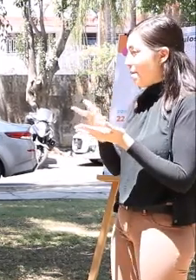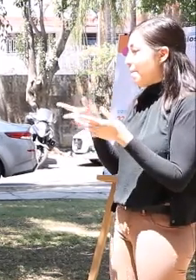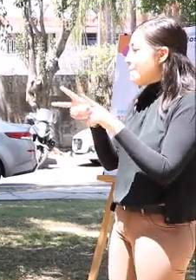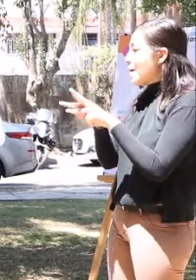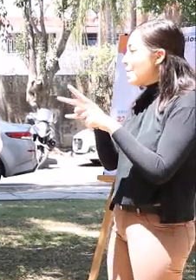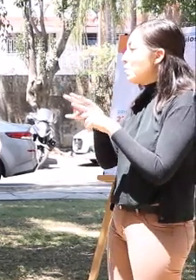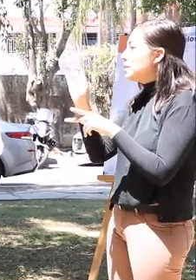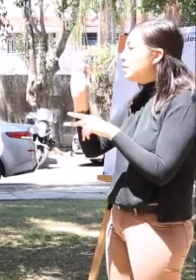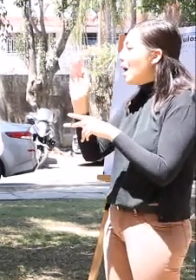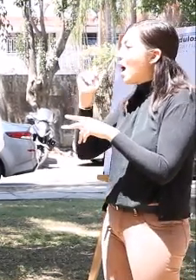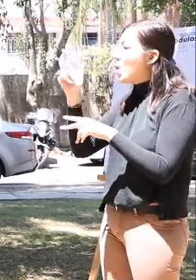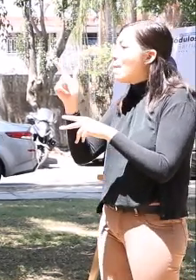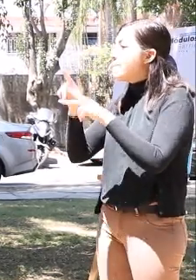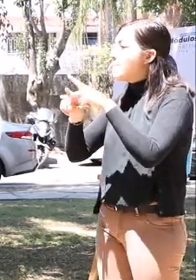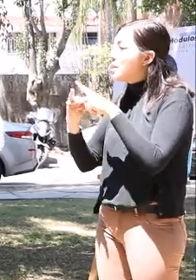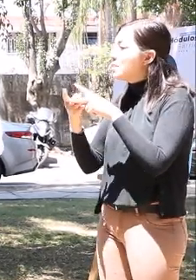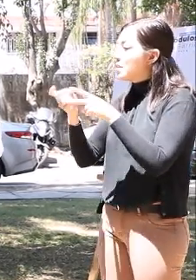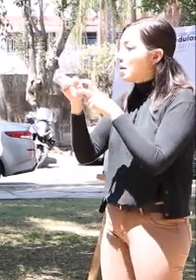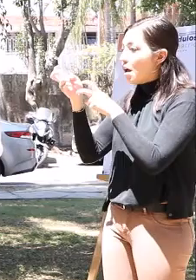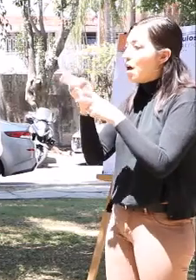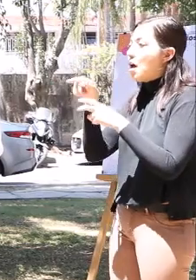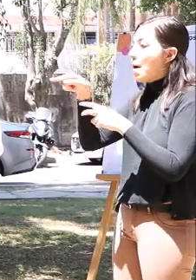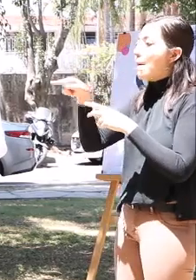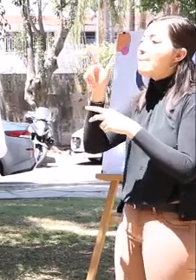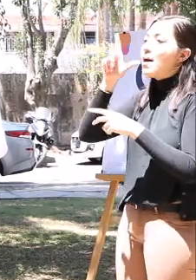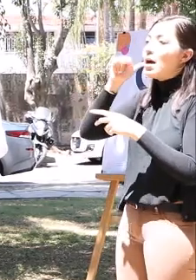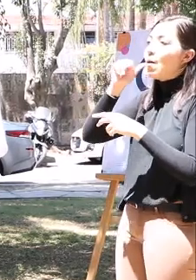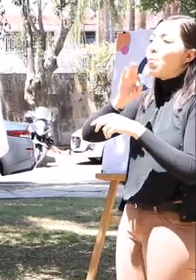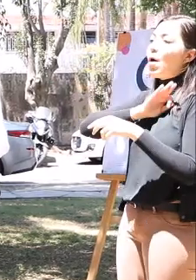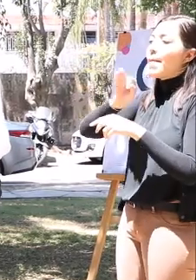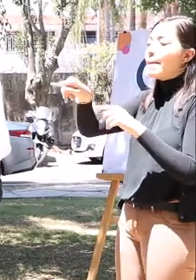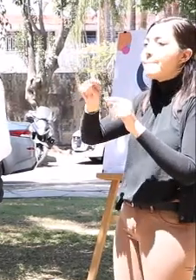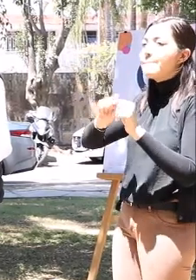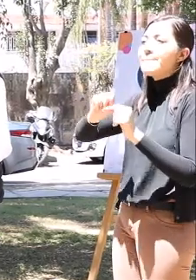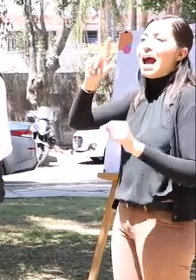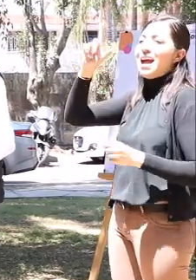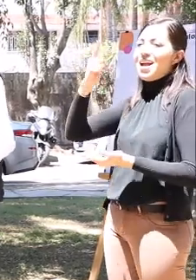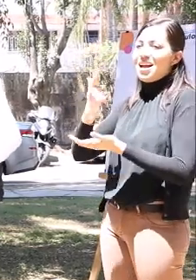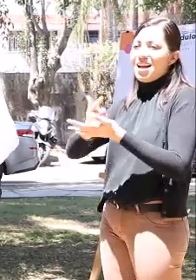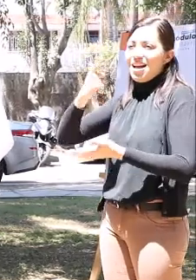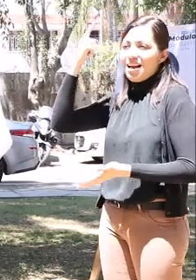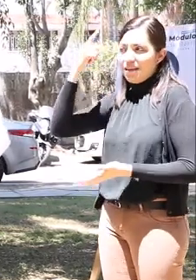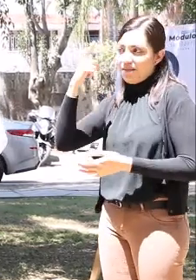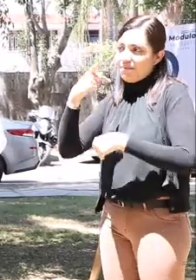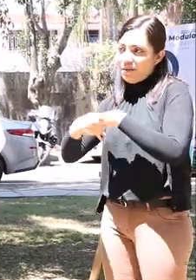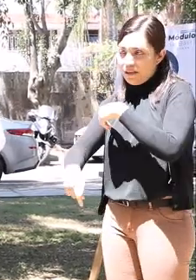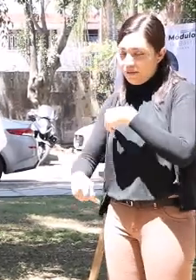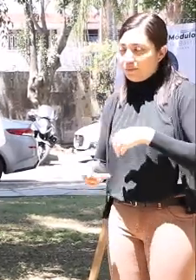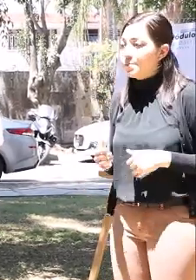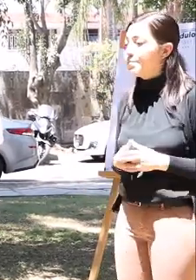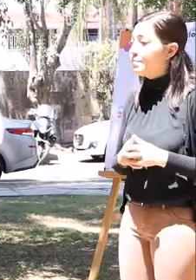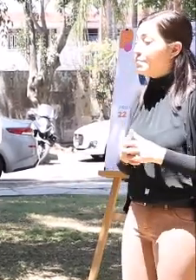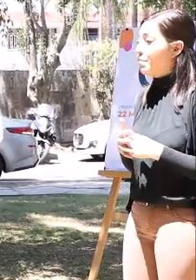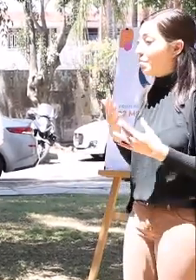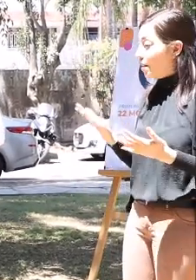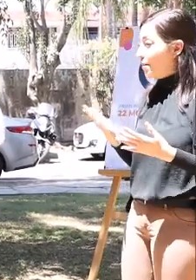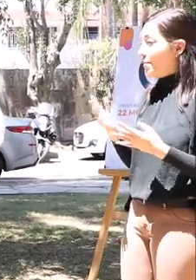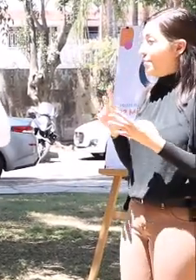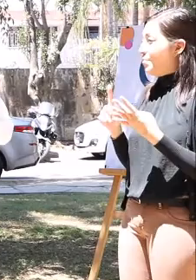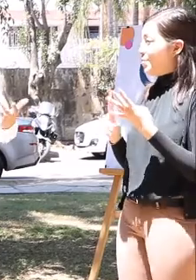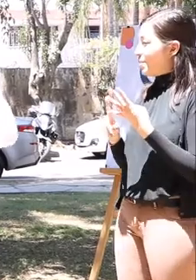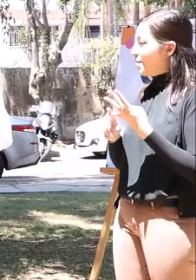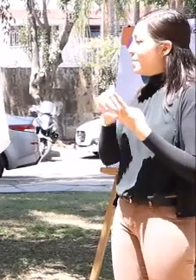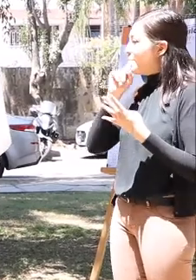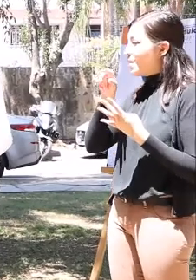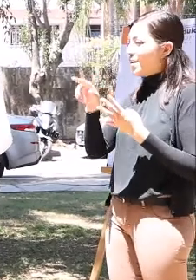delincuente que a lo mejor empieza a robar casas, el día de mañana no se convierta en un potencial delincuente con mucha peligrosidad. Entonces, y el cuarto eje, que